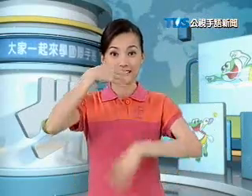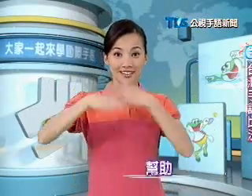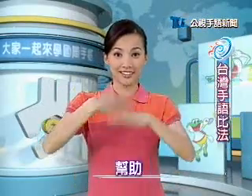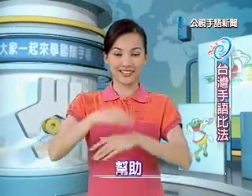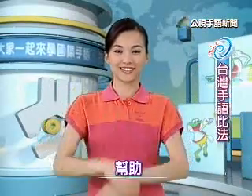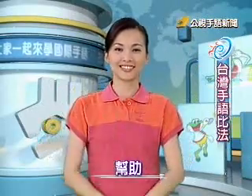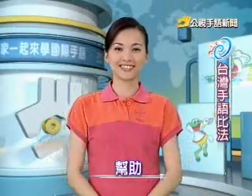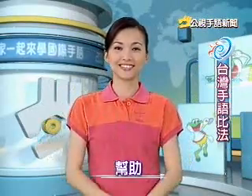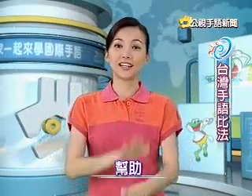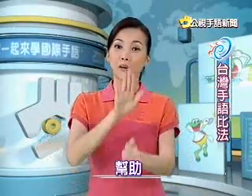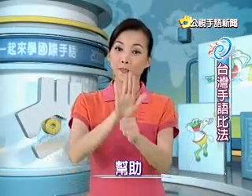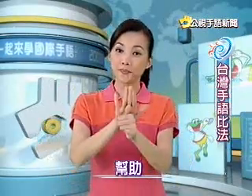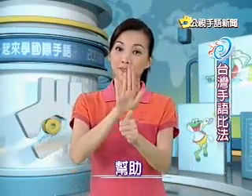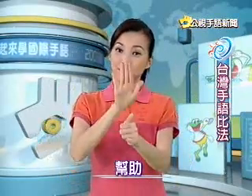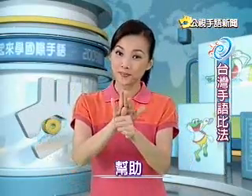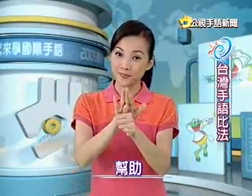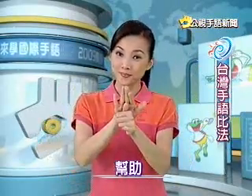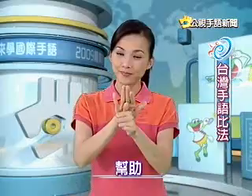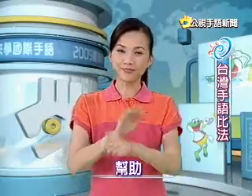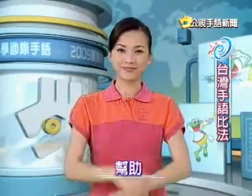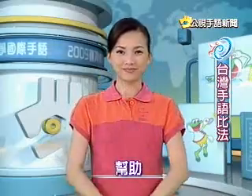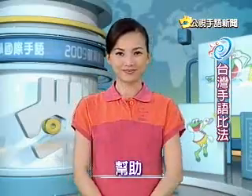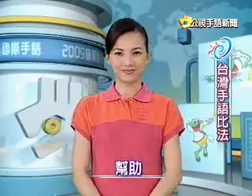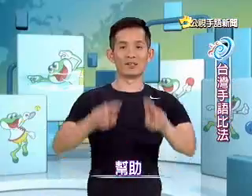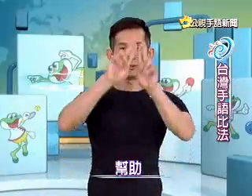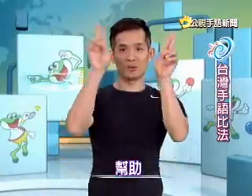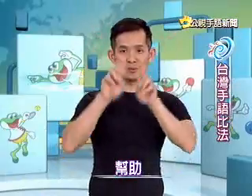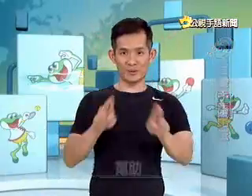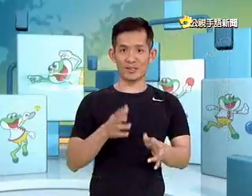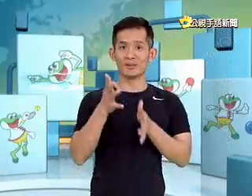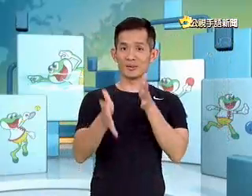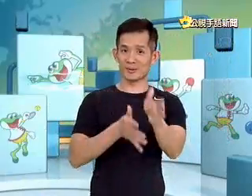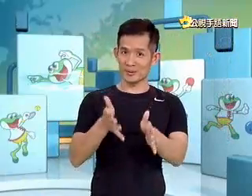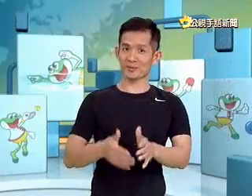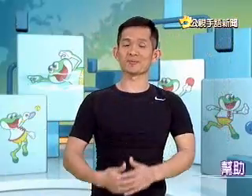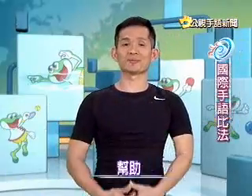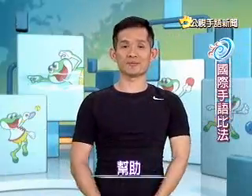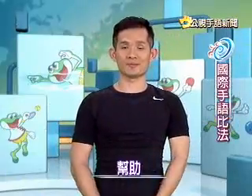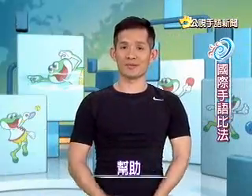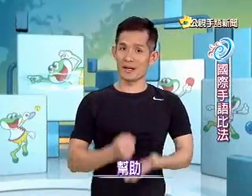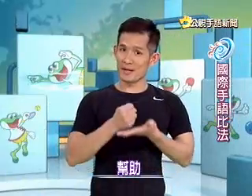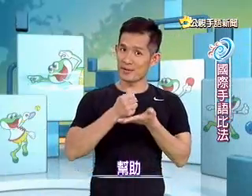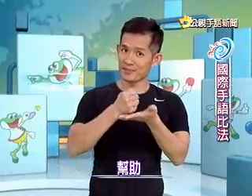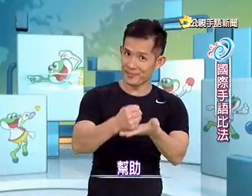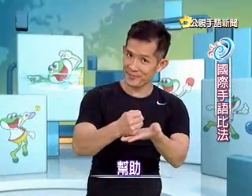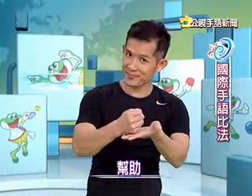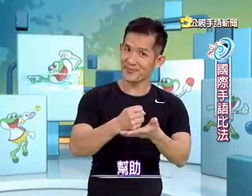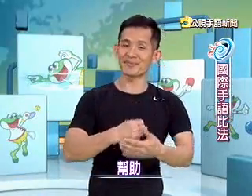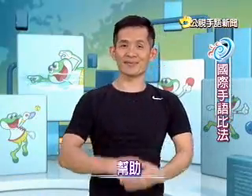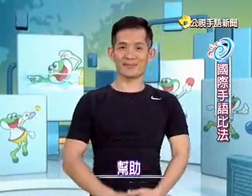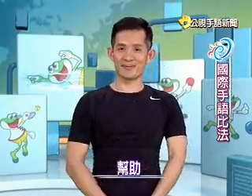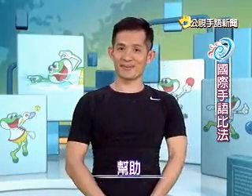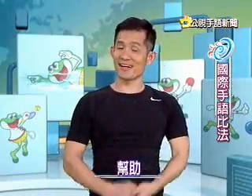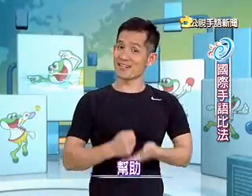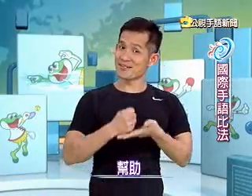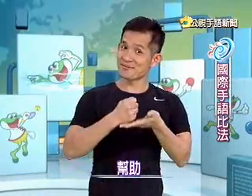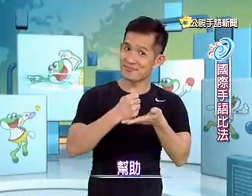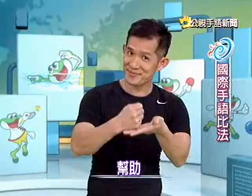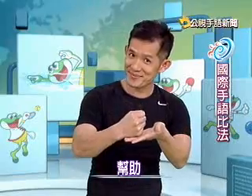台湾手语帮助， 国际手语的笔法，帮助，帮